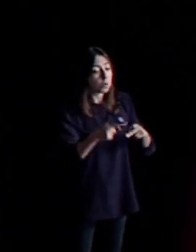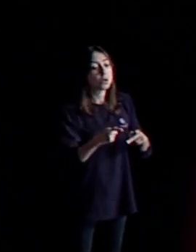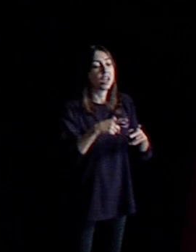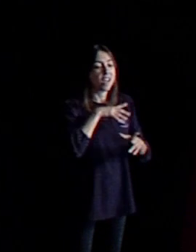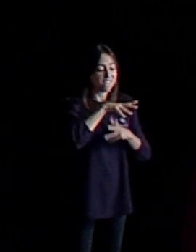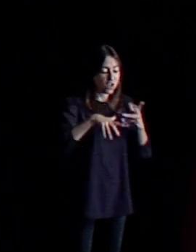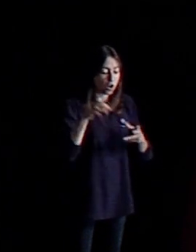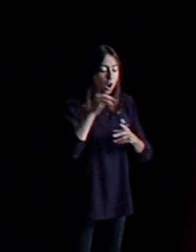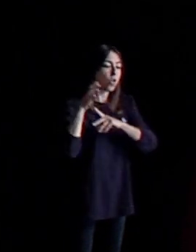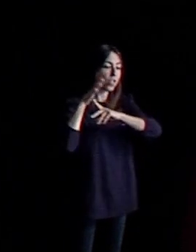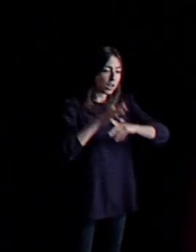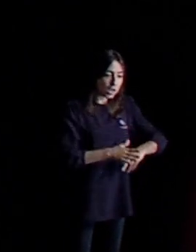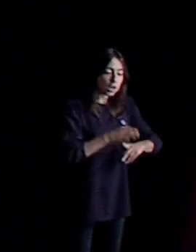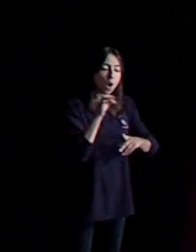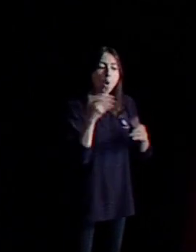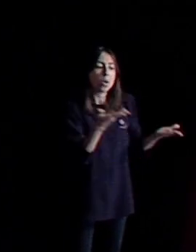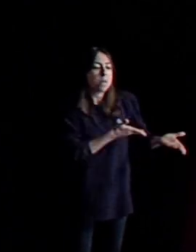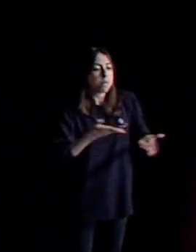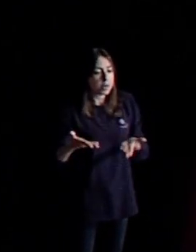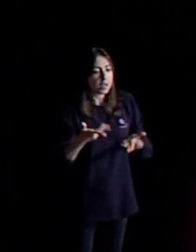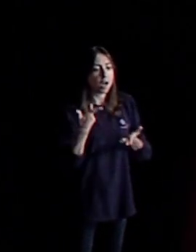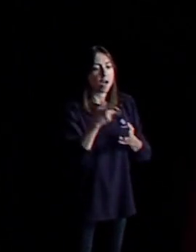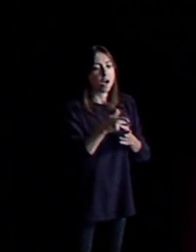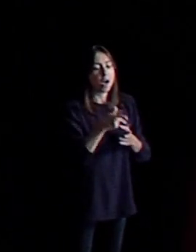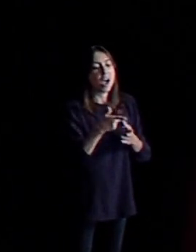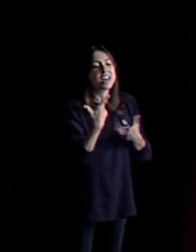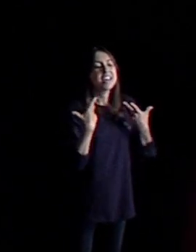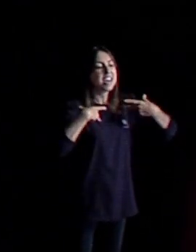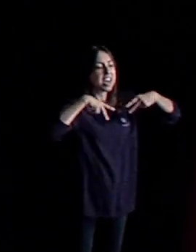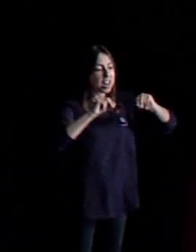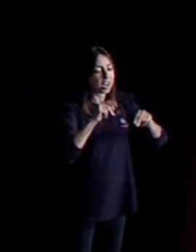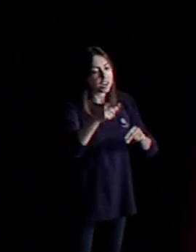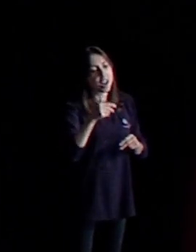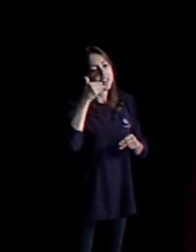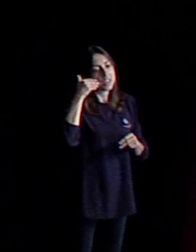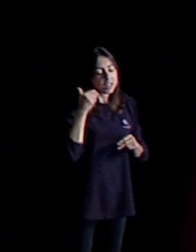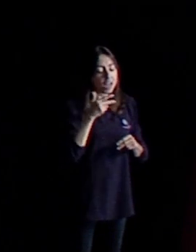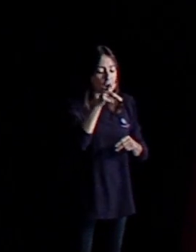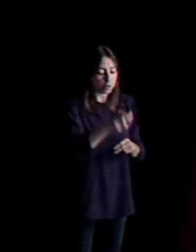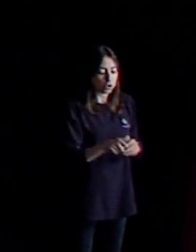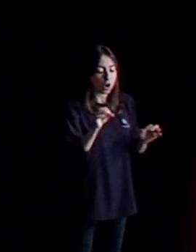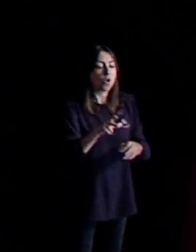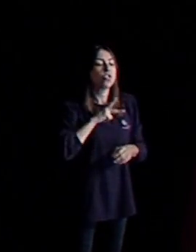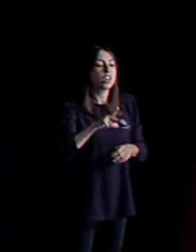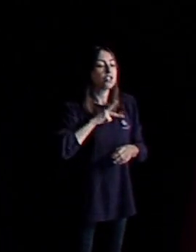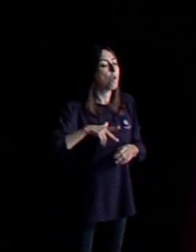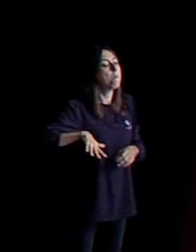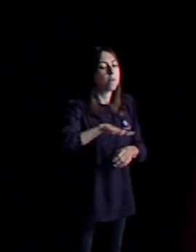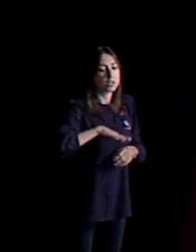viola, denigra o invita a vulnerar o negar la dignidad de la persona y los derechos fundamentales que todos